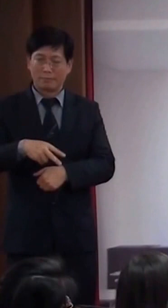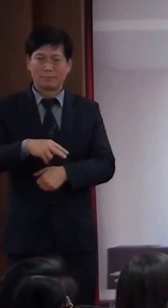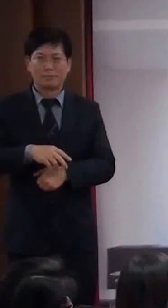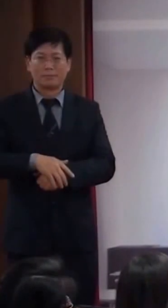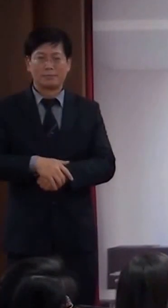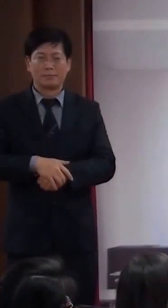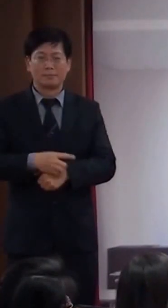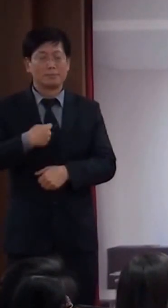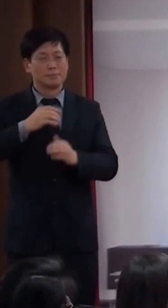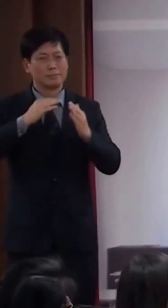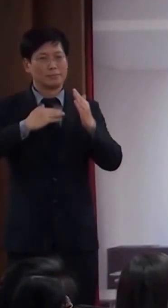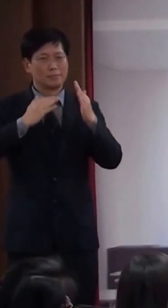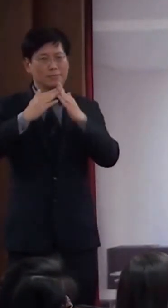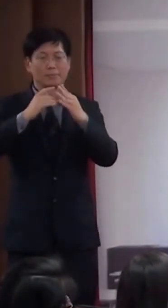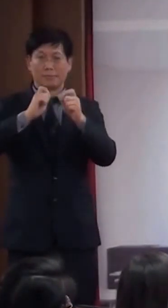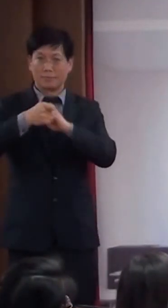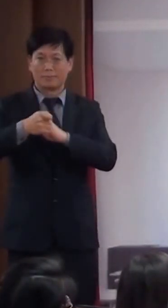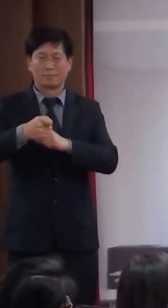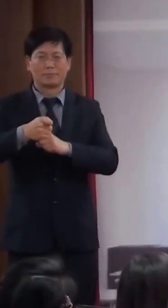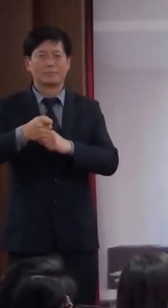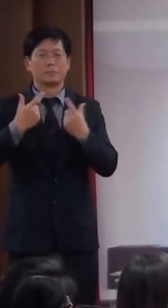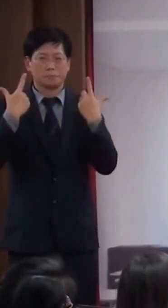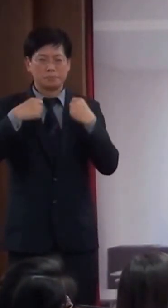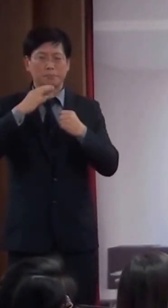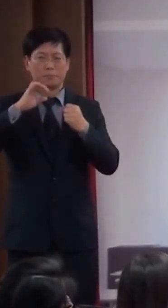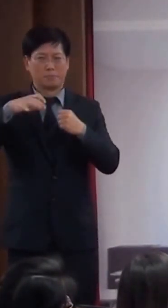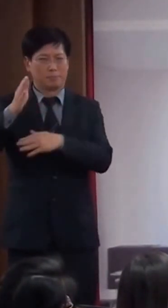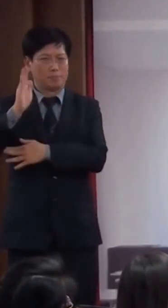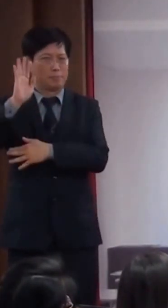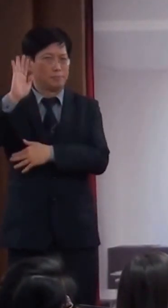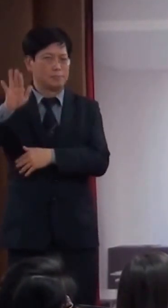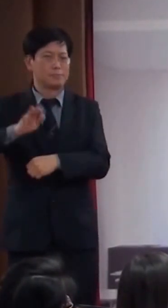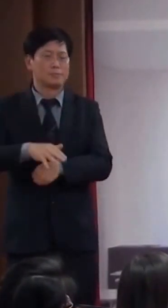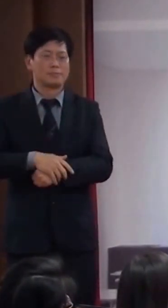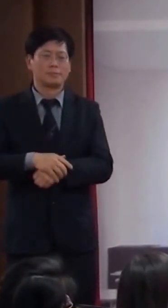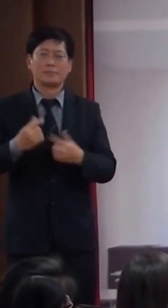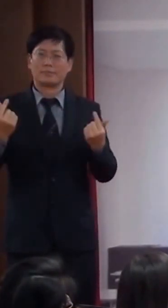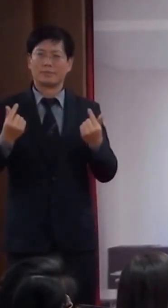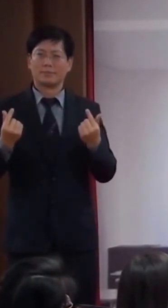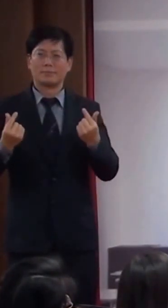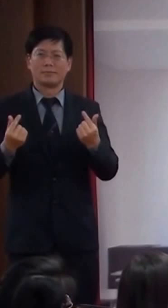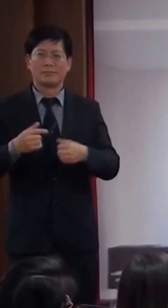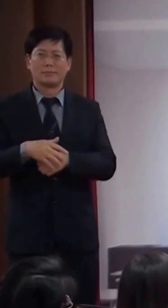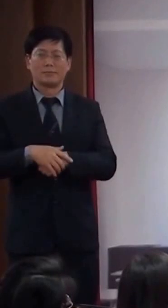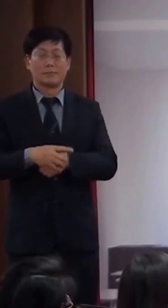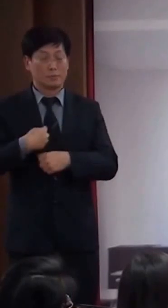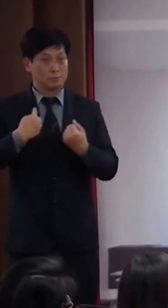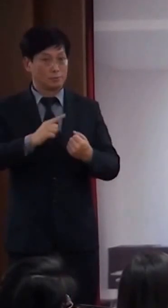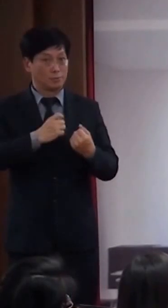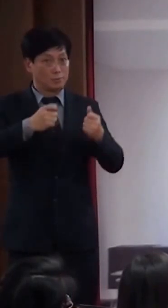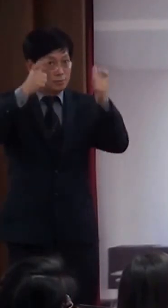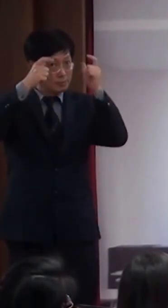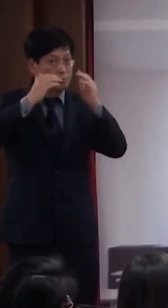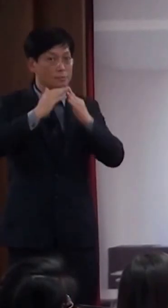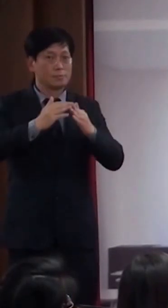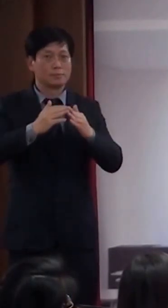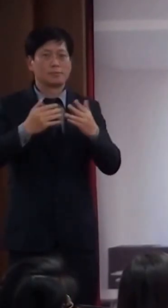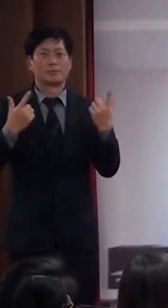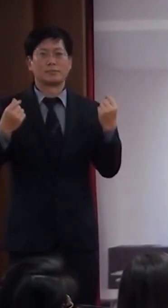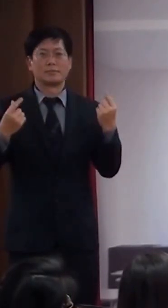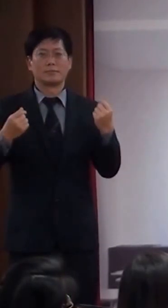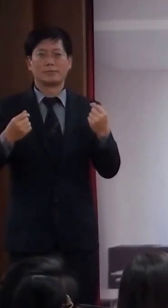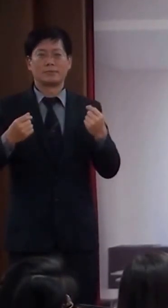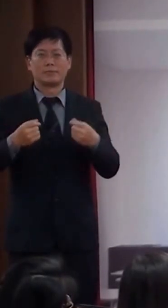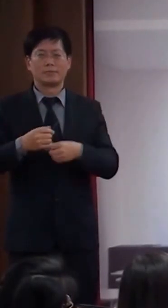解，我们房屋税呢是一个地方税。其实像我在高雄市也知